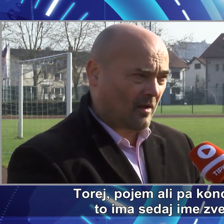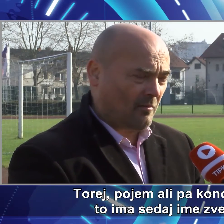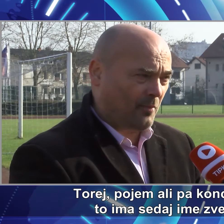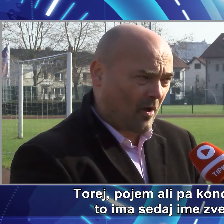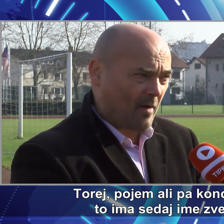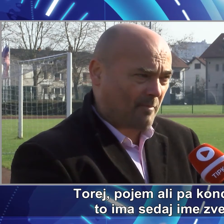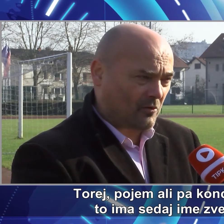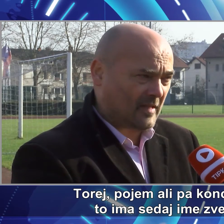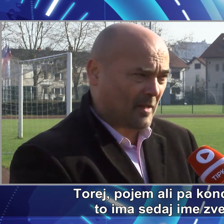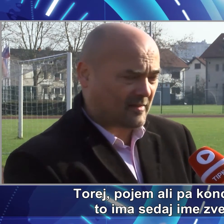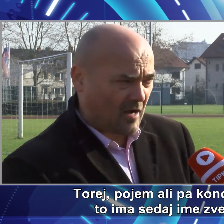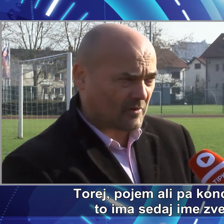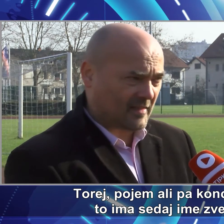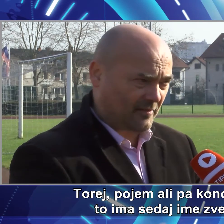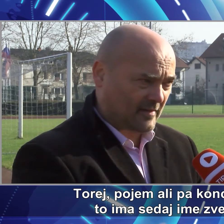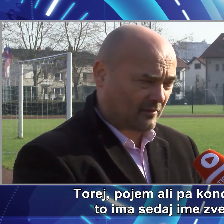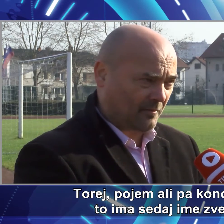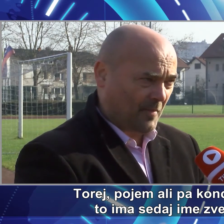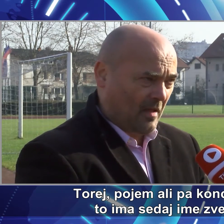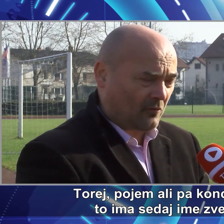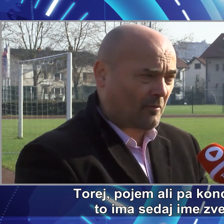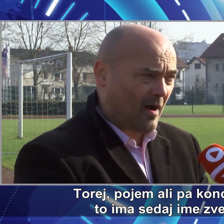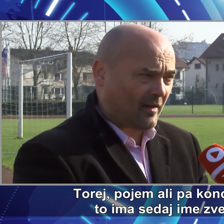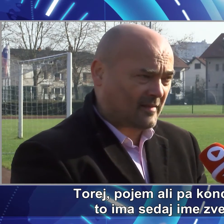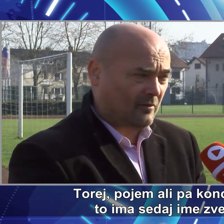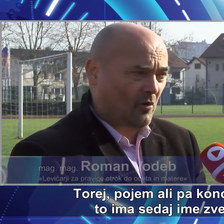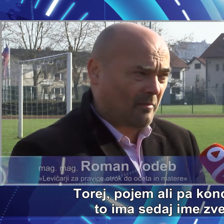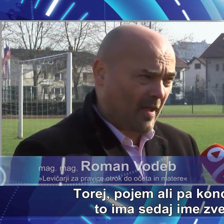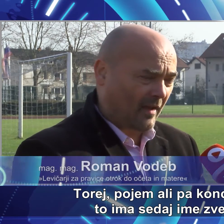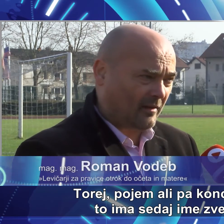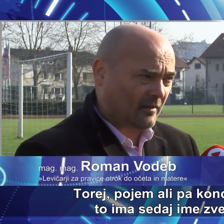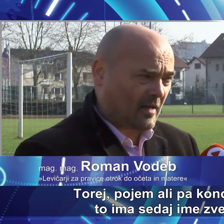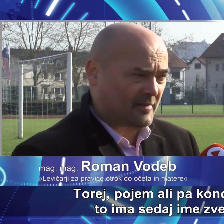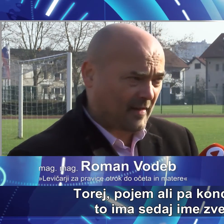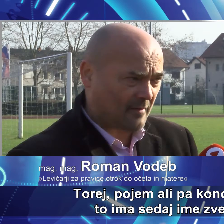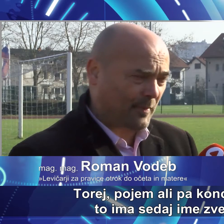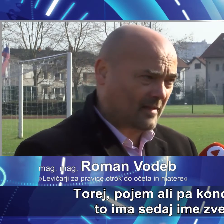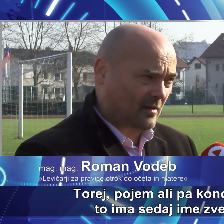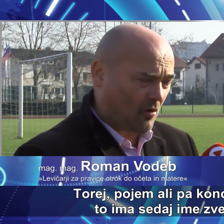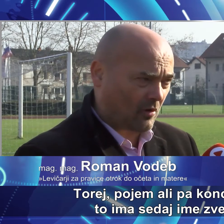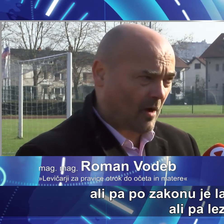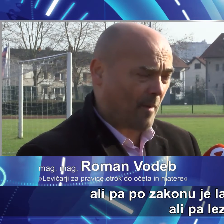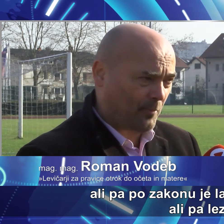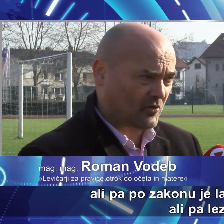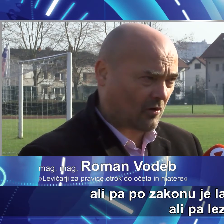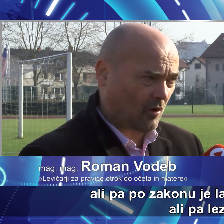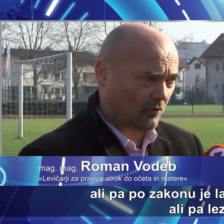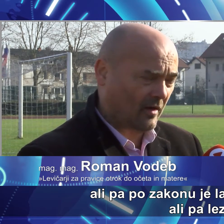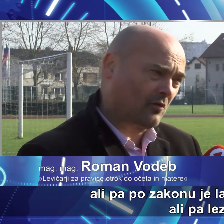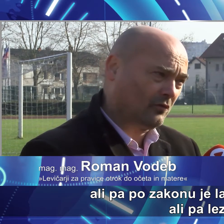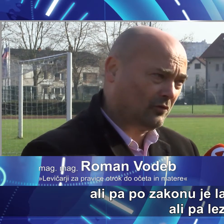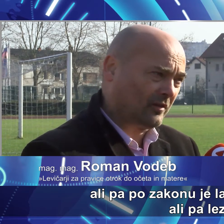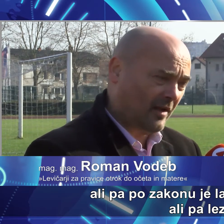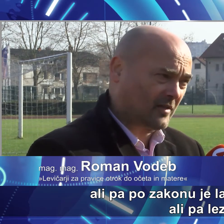Torej, pojem ali pa koncept zakonske zveze, to ima zdaj to ime. Zveza pred zakonom ali pa po zakonu